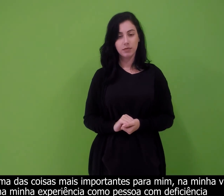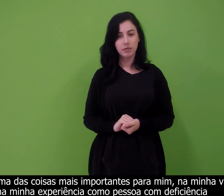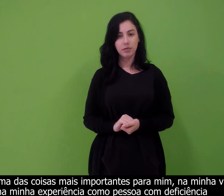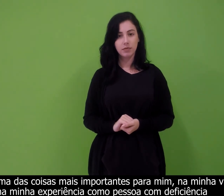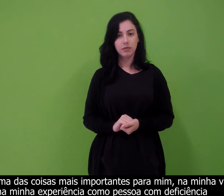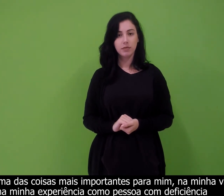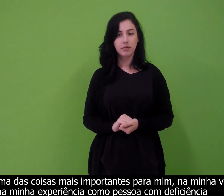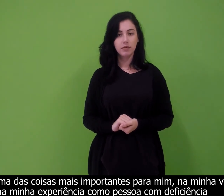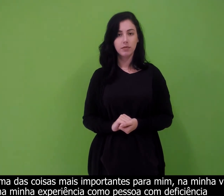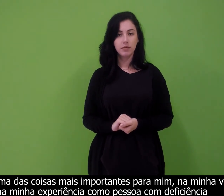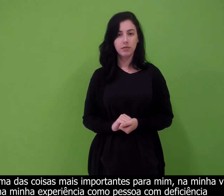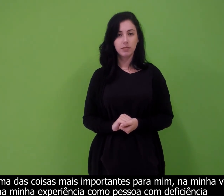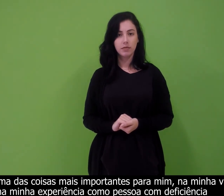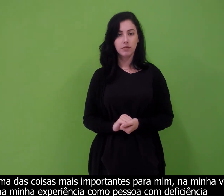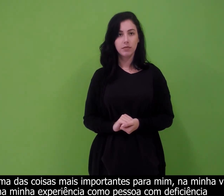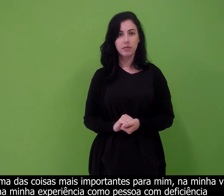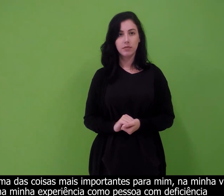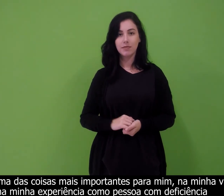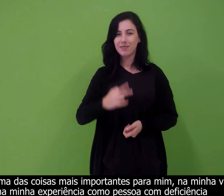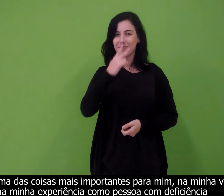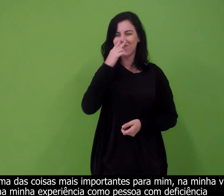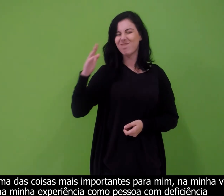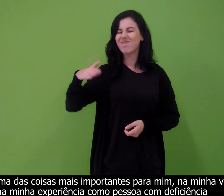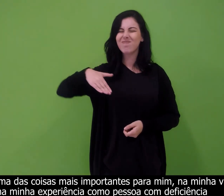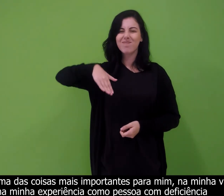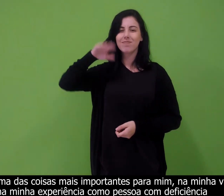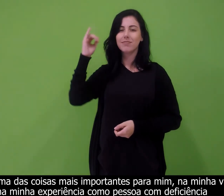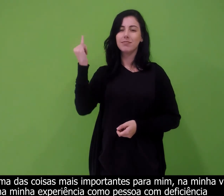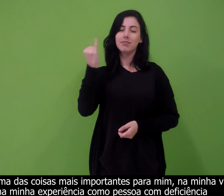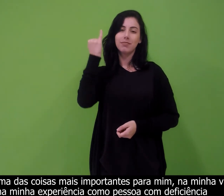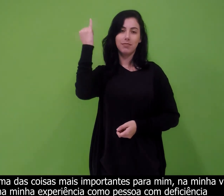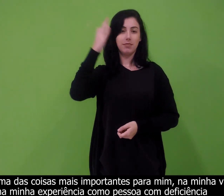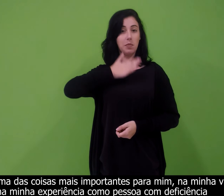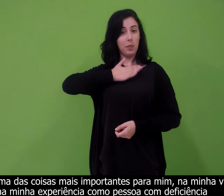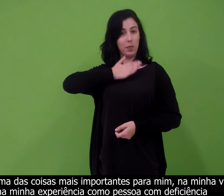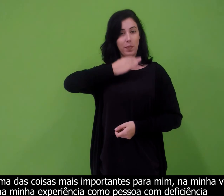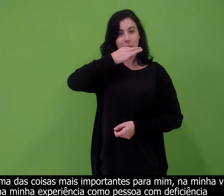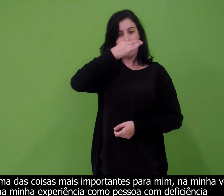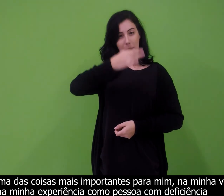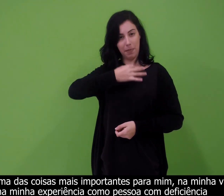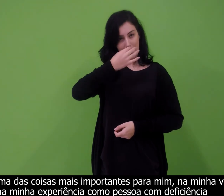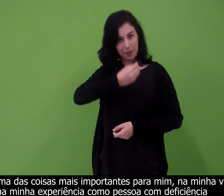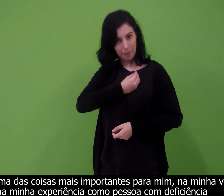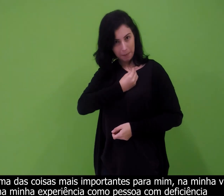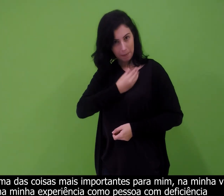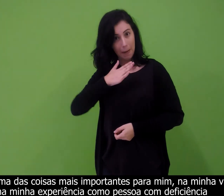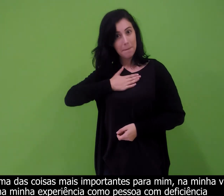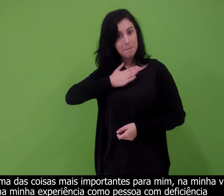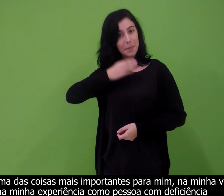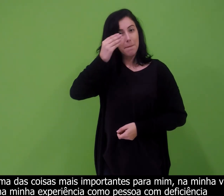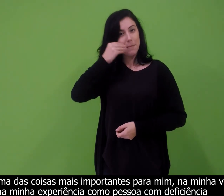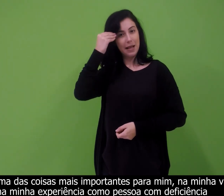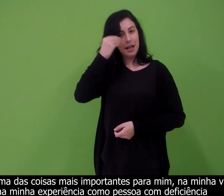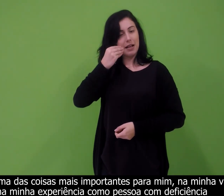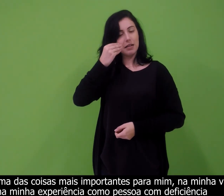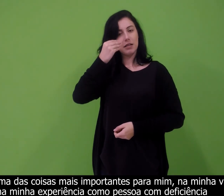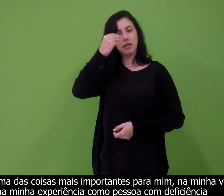eu considero, e isso é uma das coisas mais importantes para mim, na minha vida, na minha experiência como pessoa